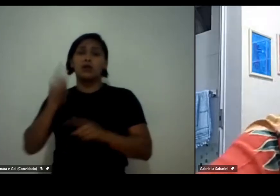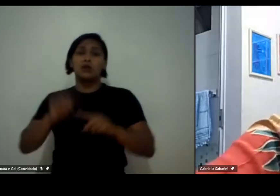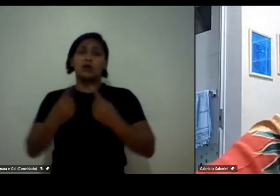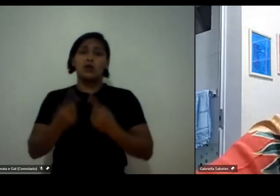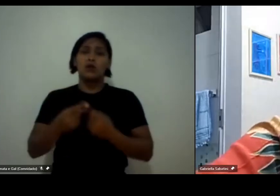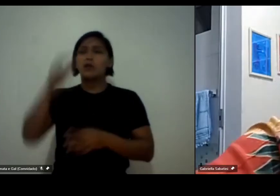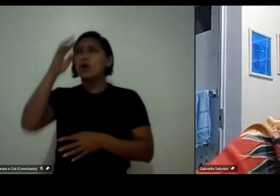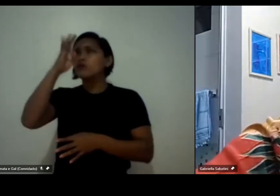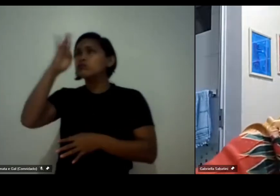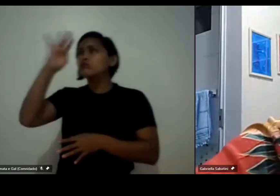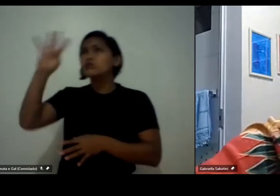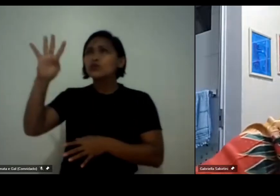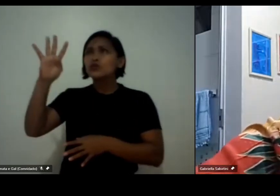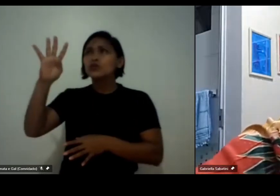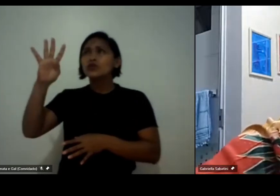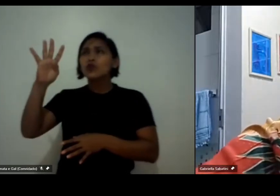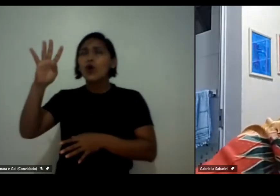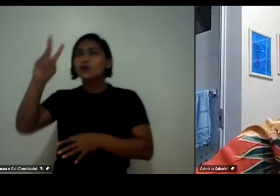de Cinderela